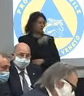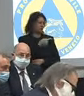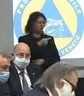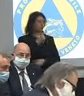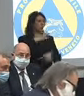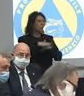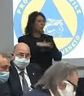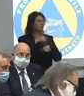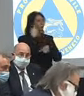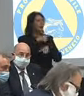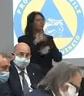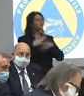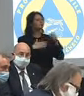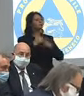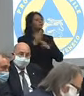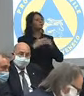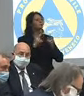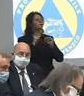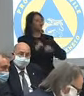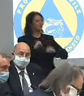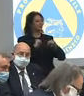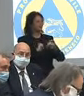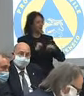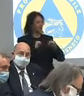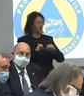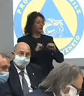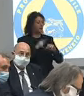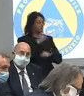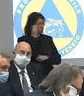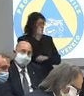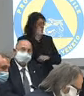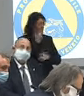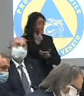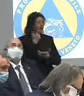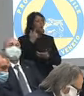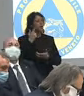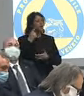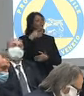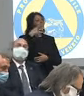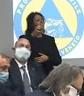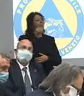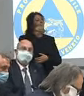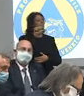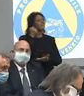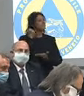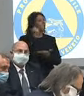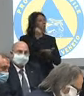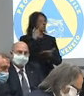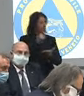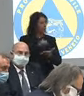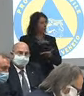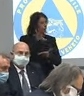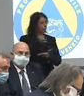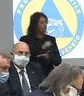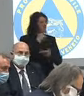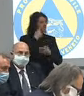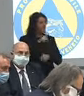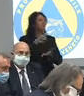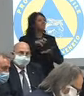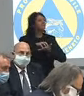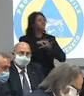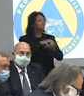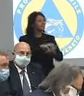non sarebbe possibile, secondo lei, utilizzare, accedere a questi fondi del MES per finanziare magari il nuovo ospedale di